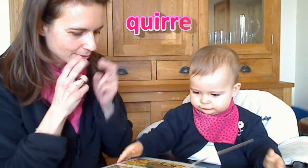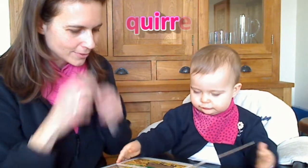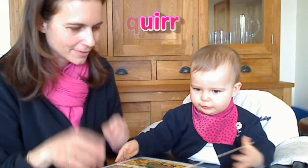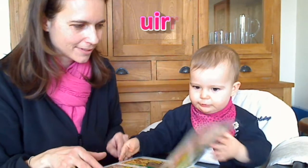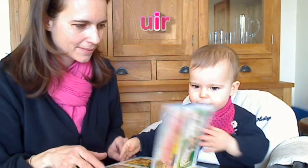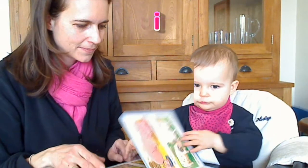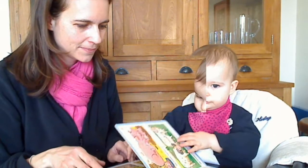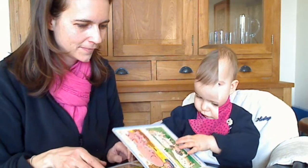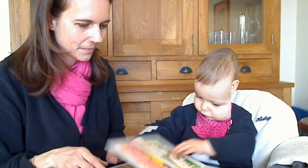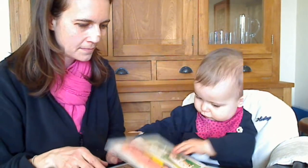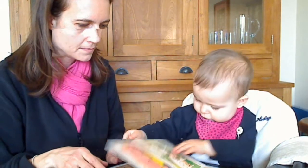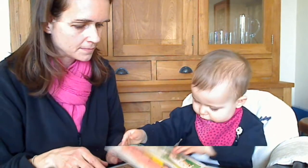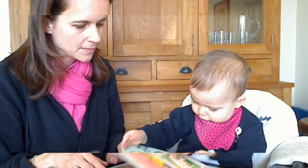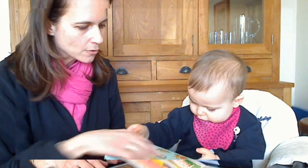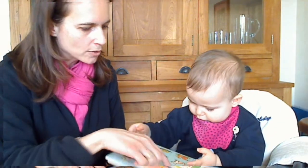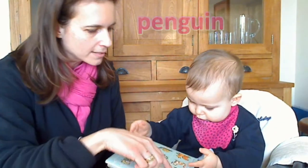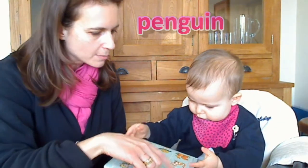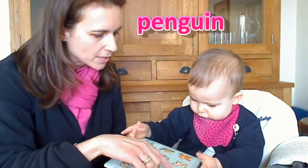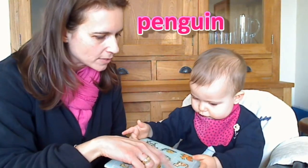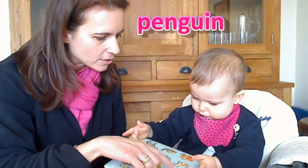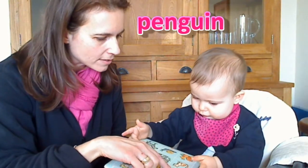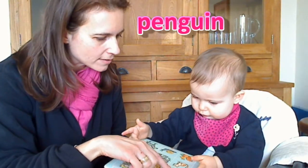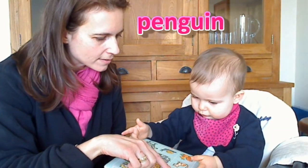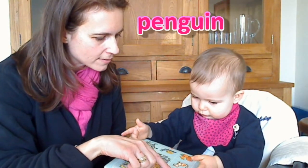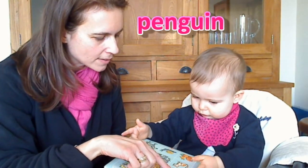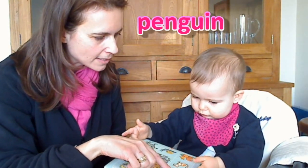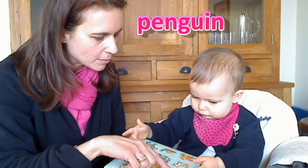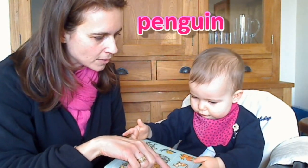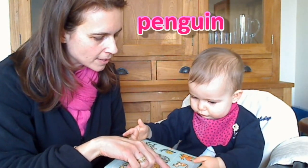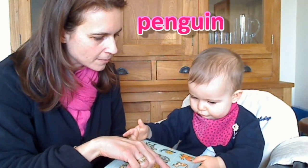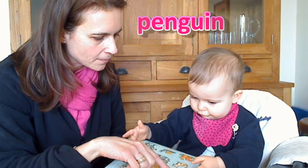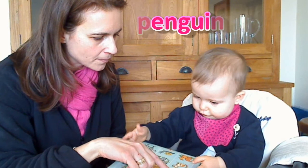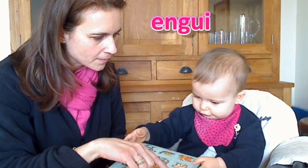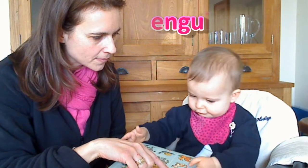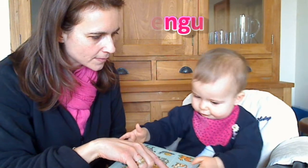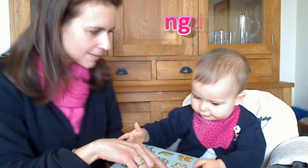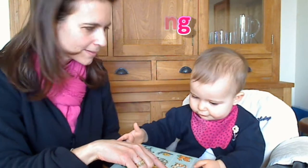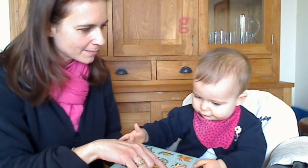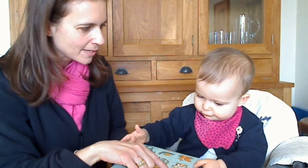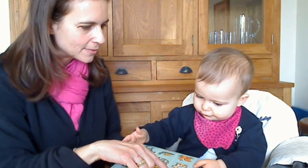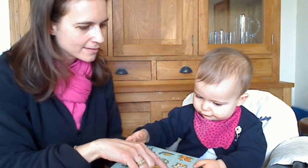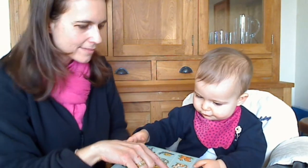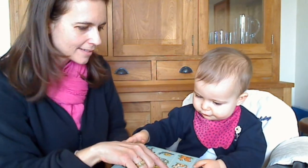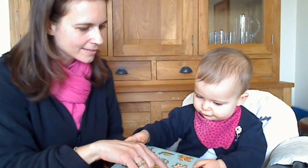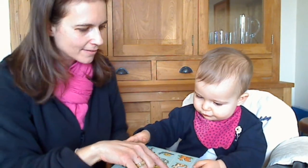Gut. Guck, hier ist der Pinguin, Schatz. Hier geht der Pinguin. Pinguin, ja, die wackeln